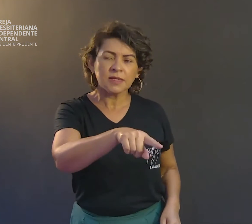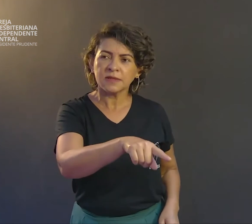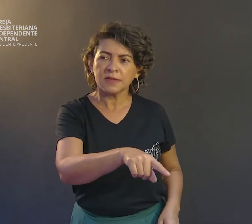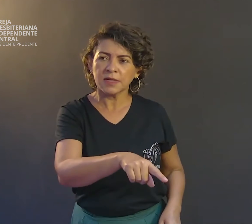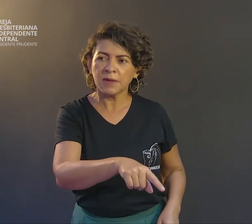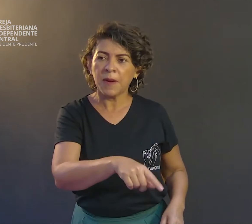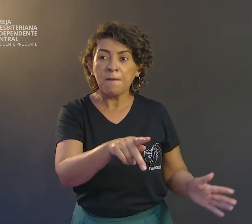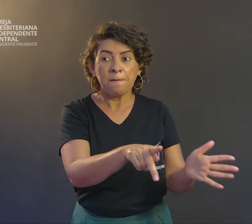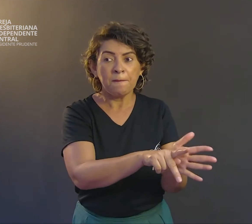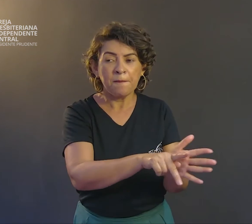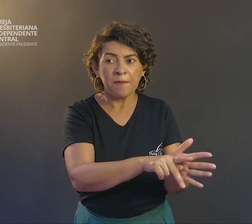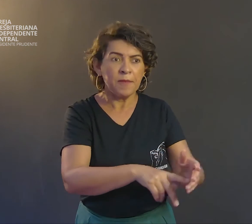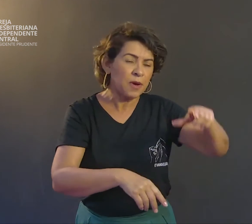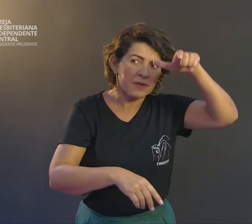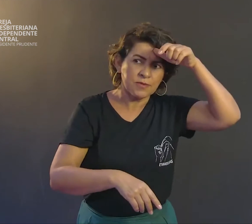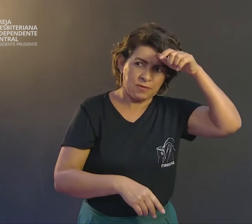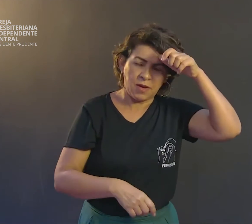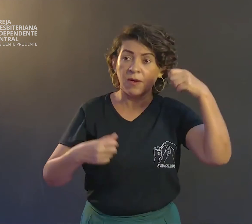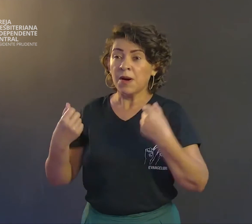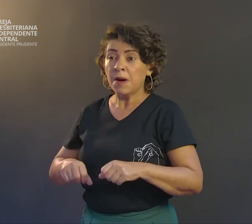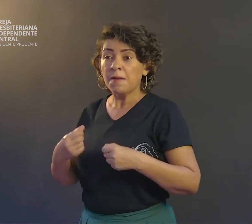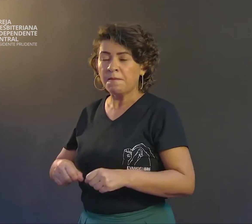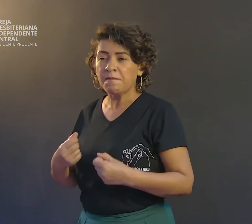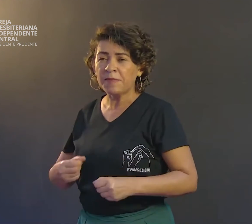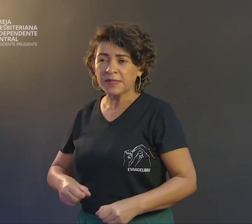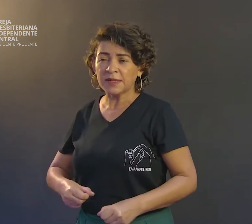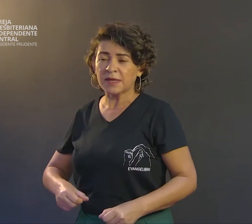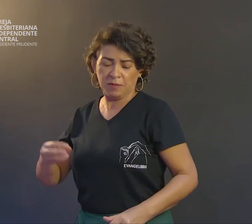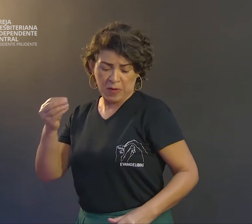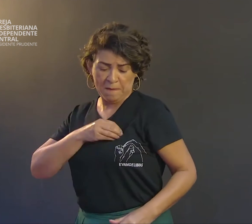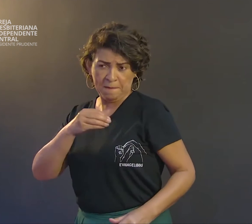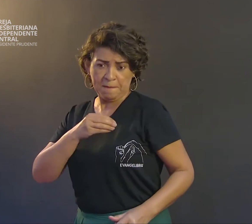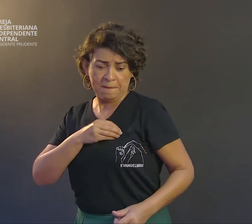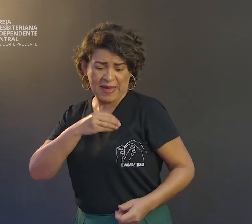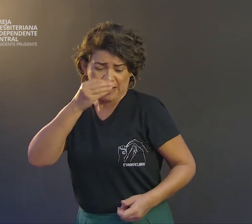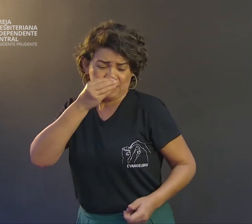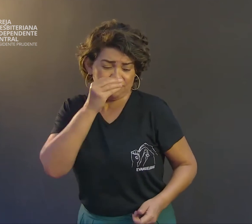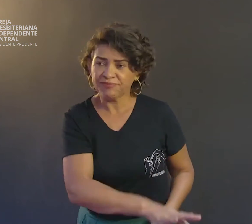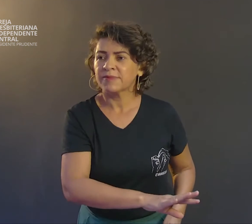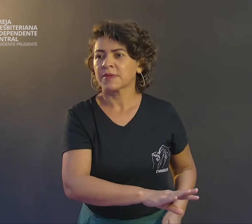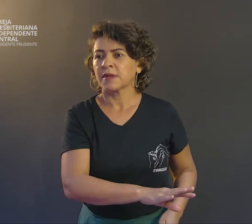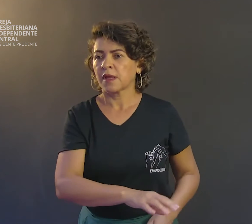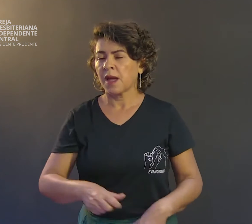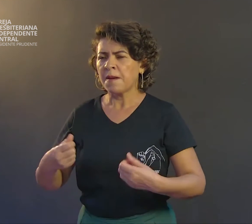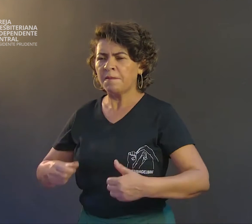pecados. Precisamos denunciar aquilo que está oculto em nosso coração a Deus.